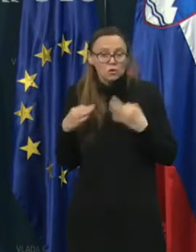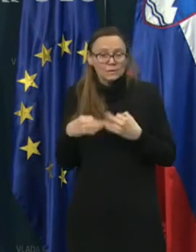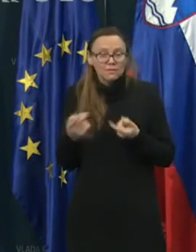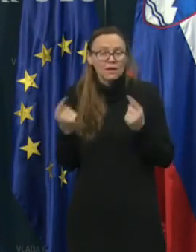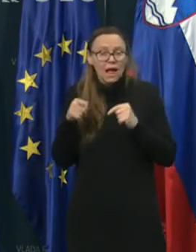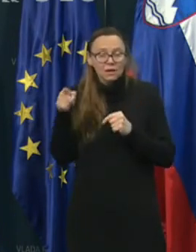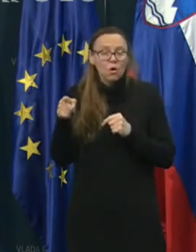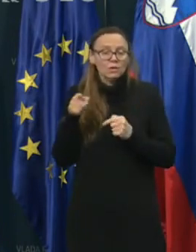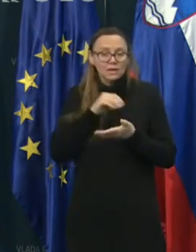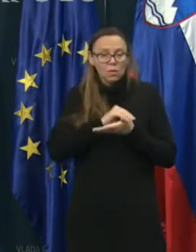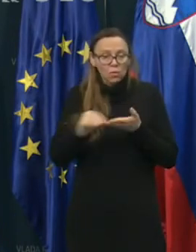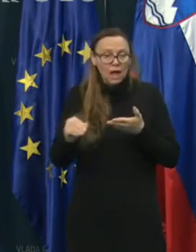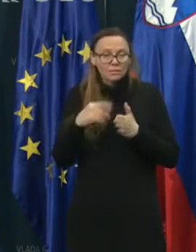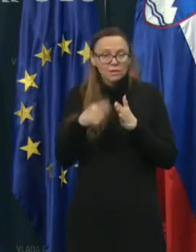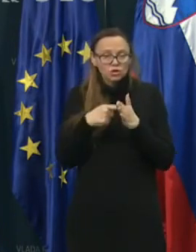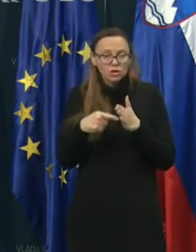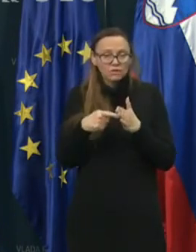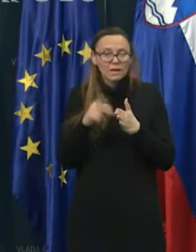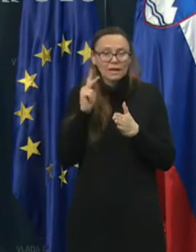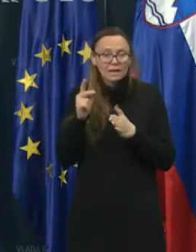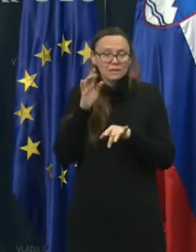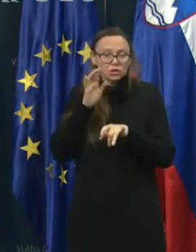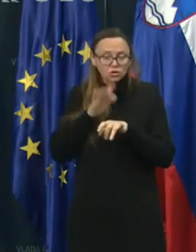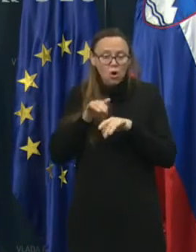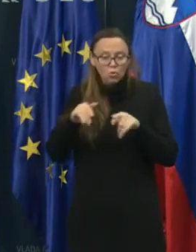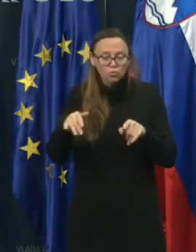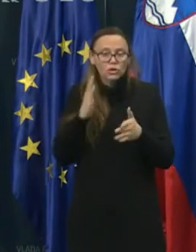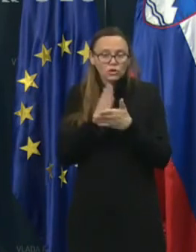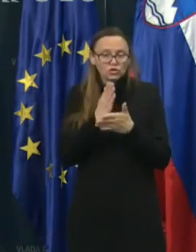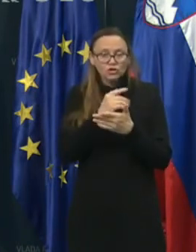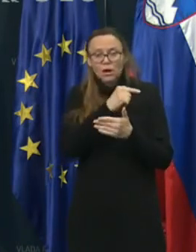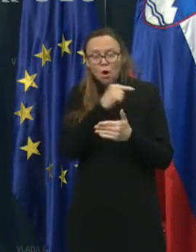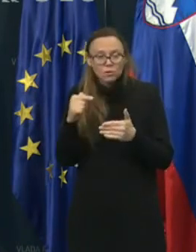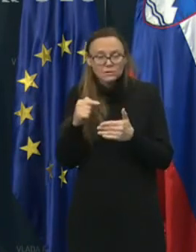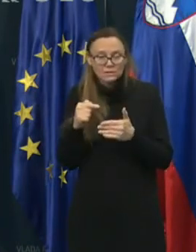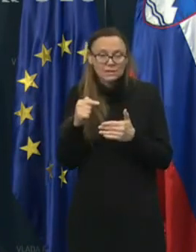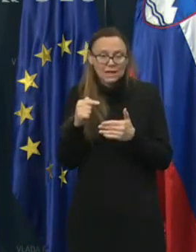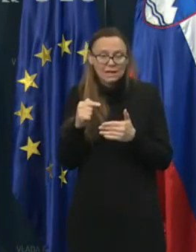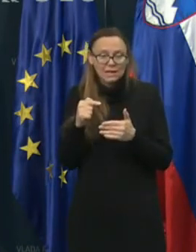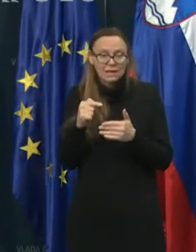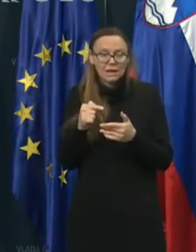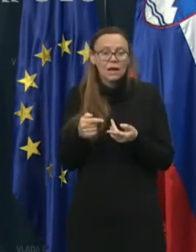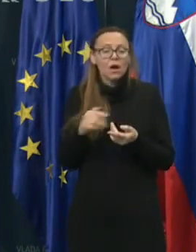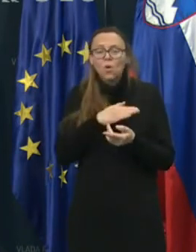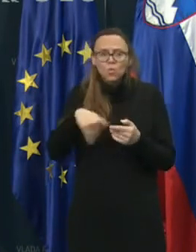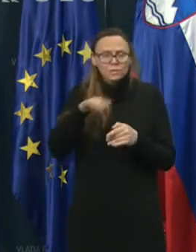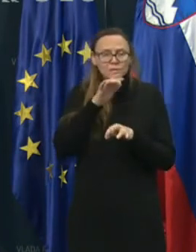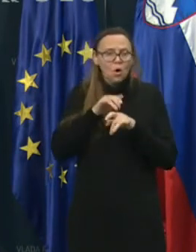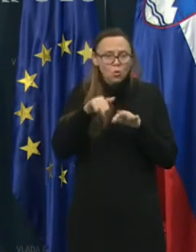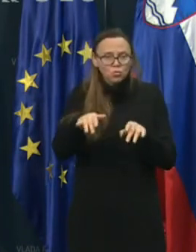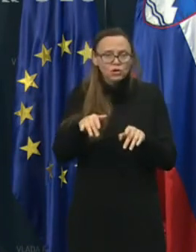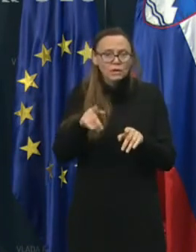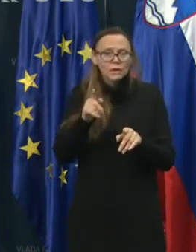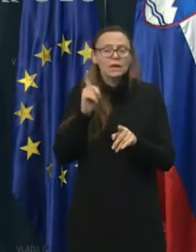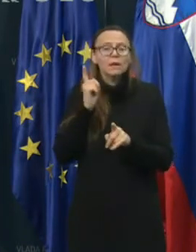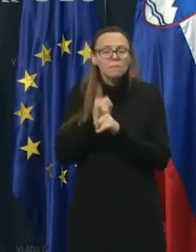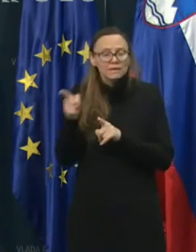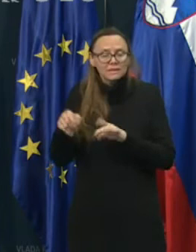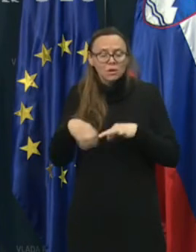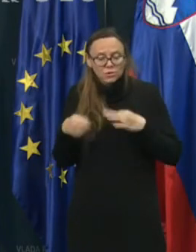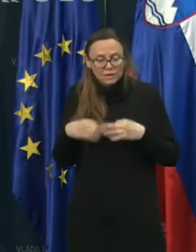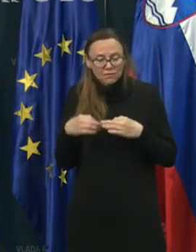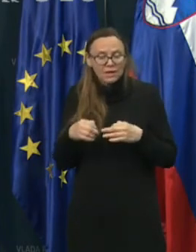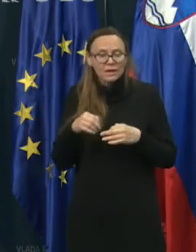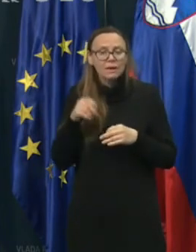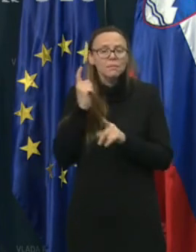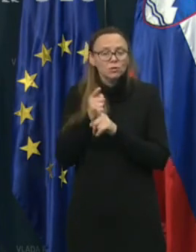okuženih odšteli? Torej, vsi okuženi minus ozdraveli, pa ne samo tisti, ki so zapustili bolnišnico. Kakšno je torej dejansko stanje po